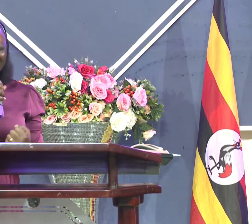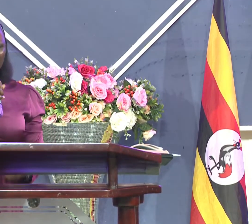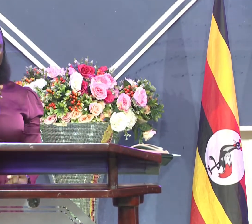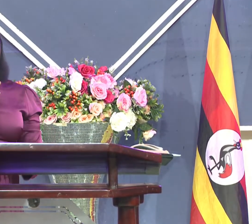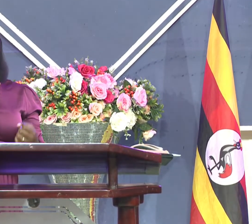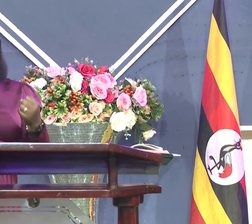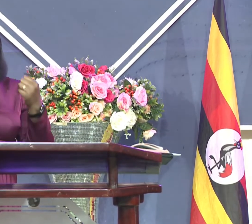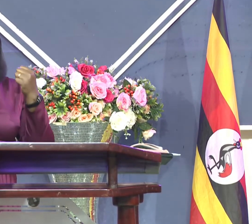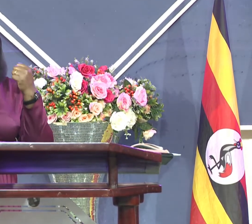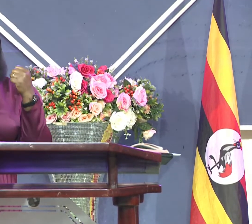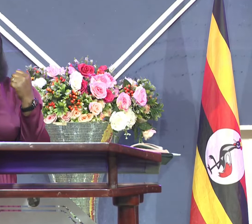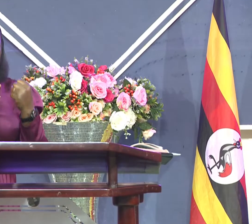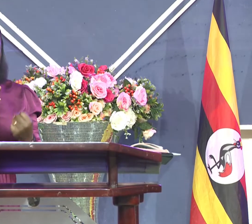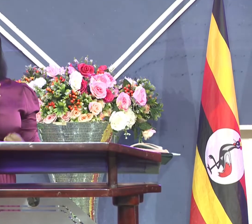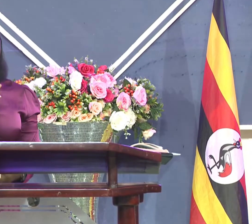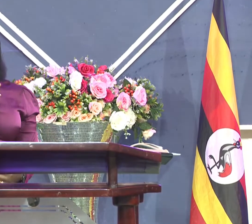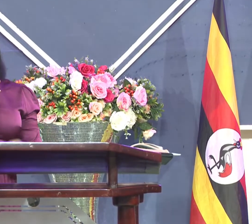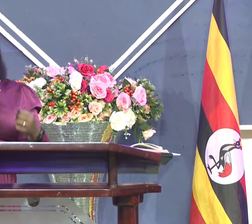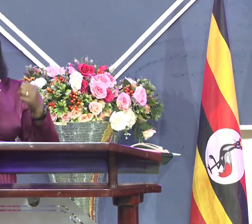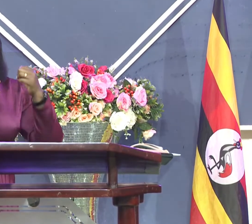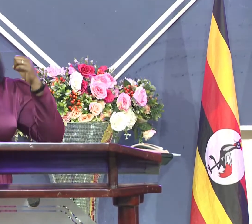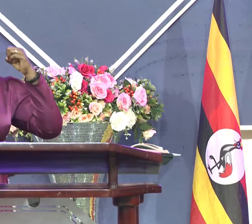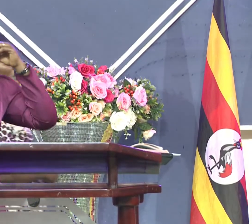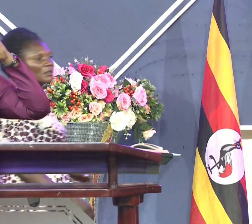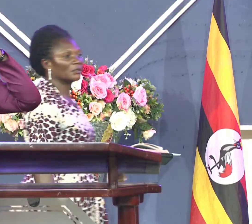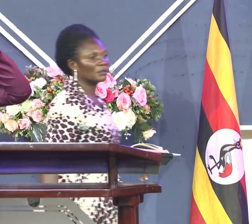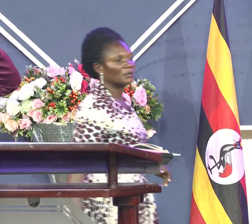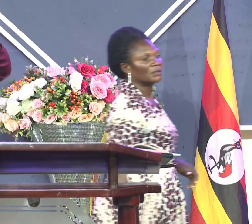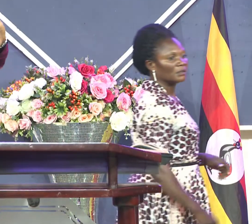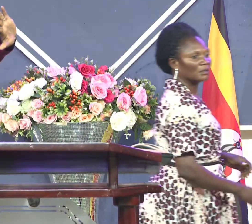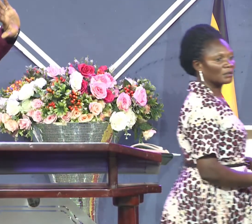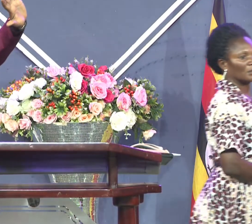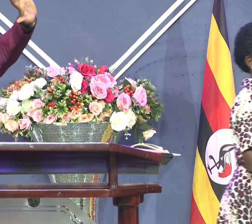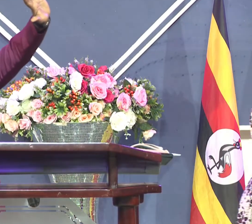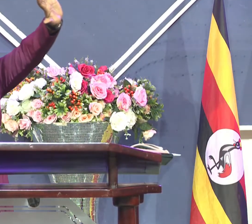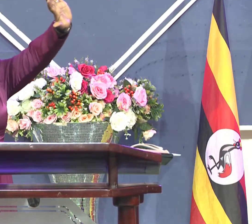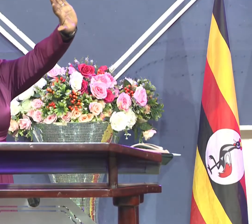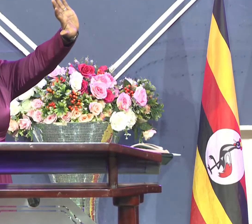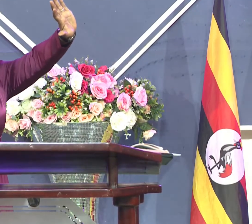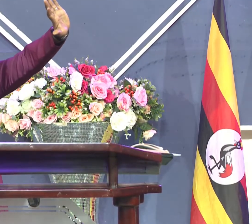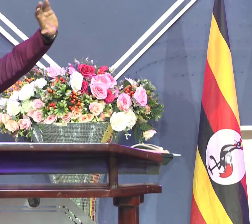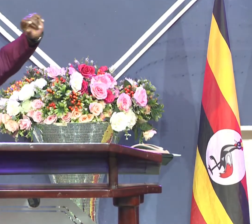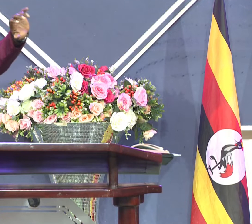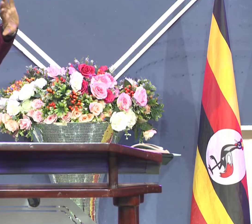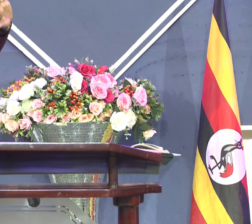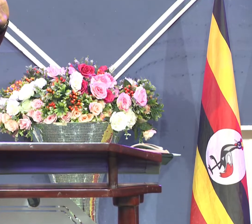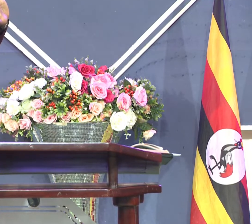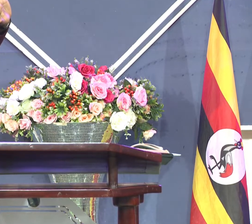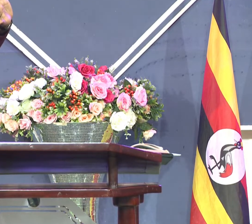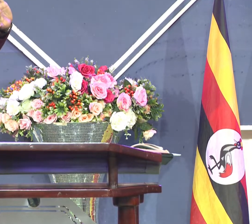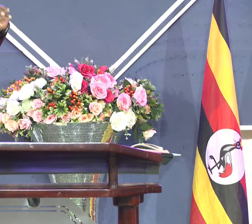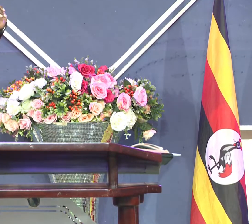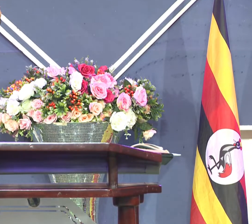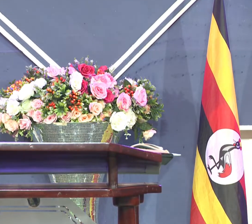tuvele, jangwa tulungamye. Fekula fede tuhinza. Tugeze zako,